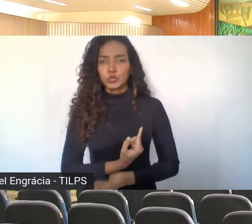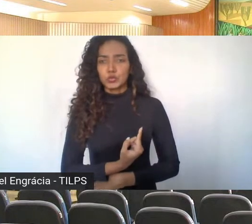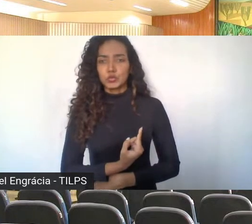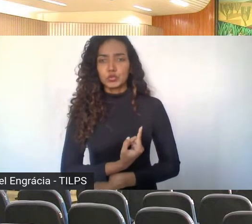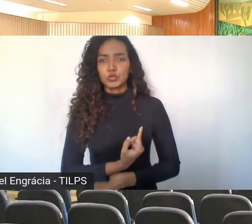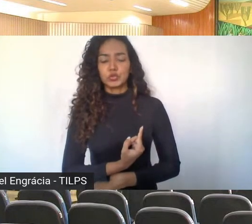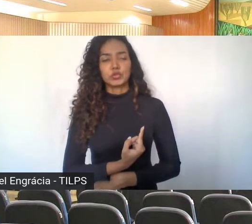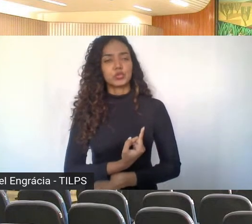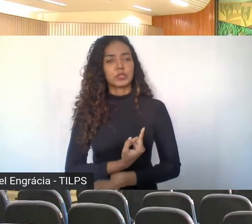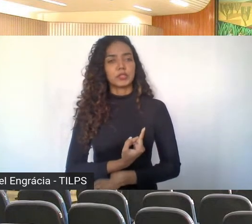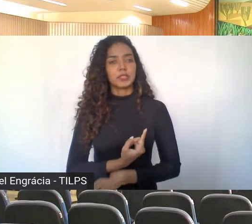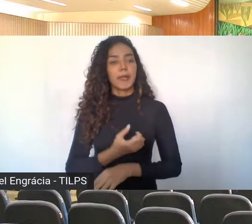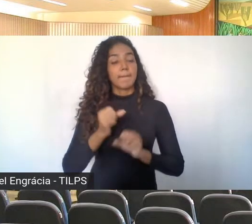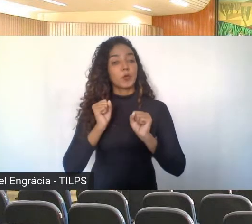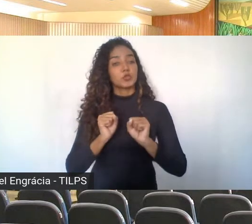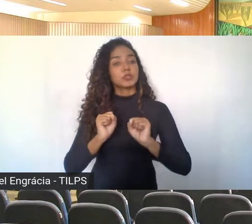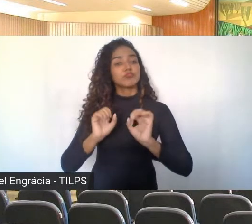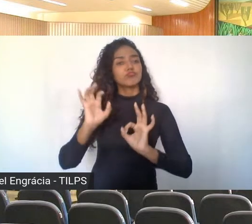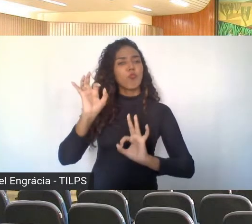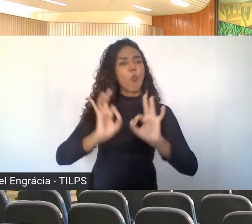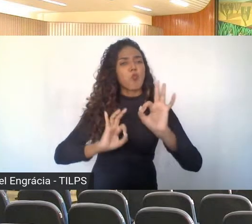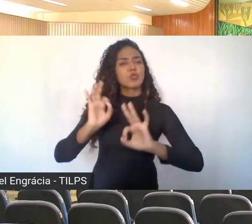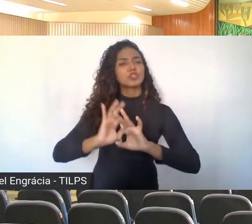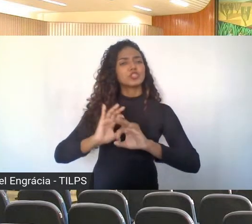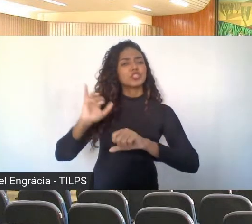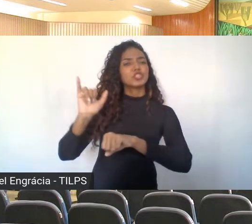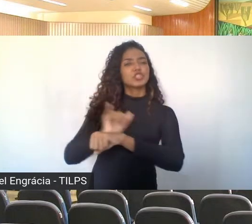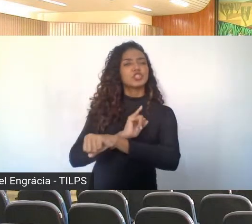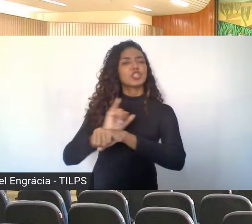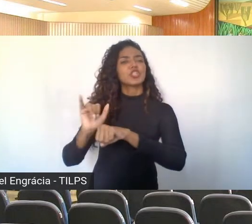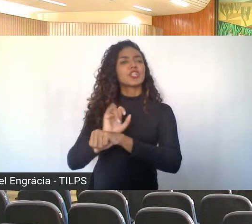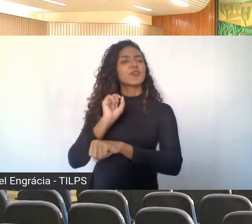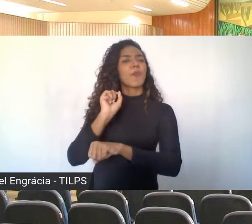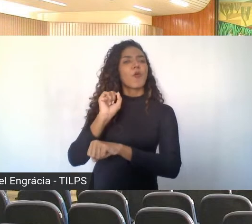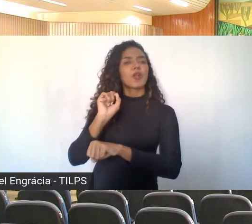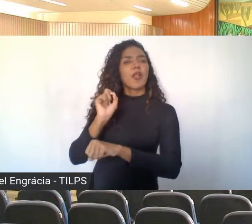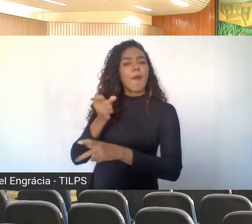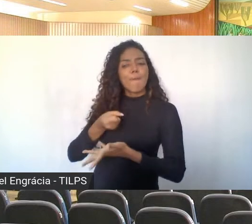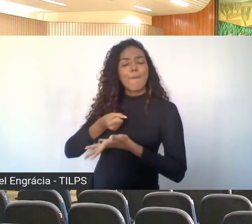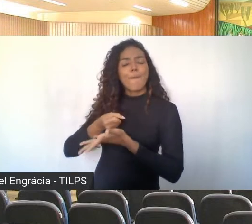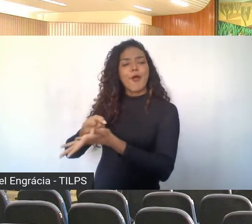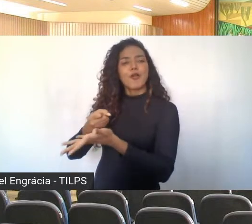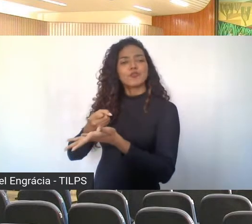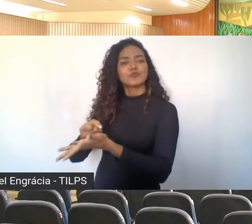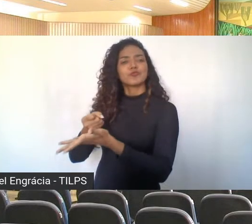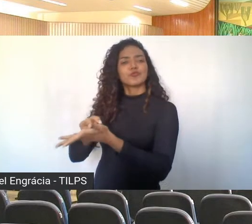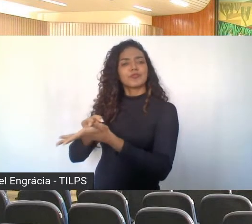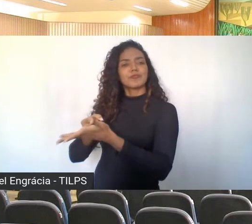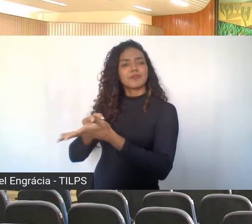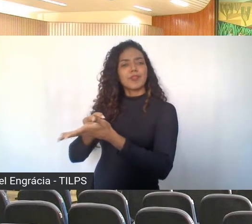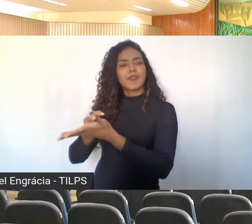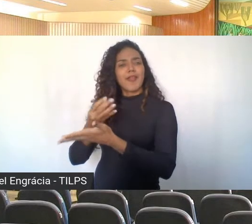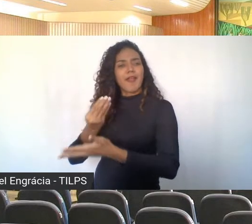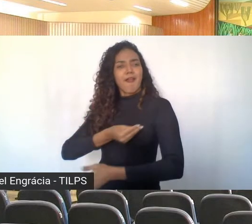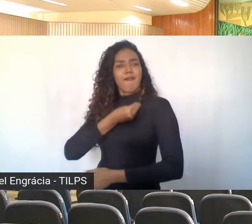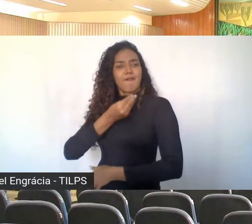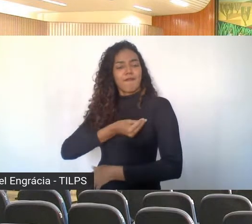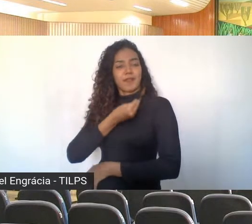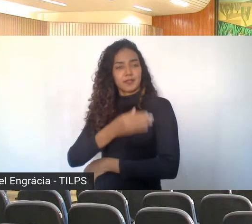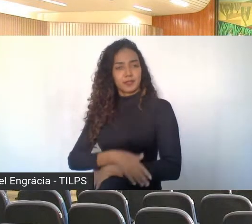que sejam a favor da vida de quem está perto da gente, da nossa própria